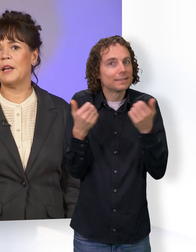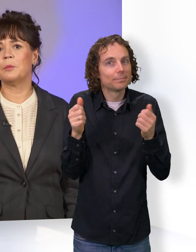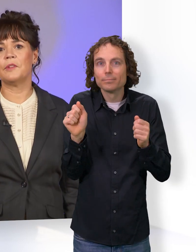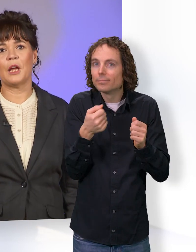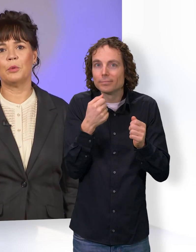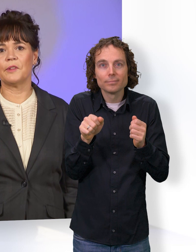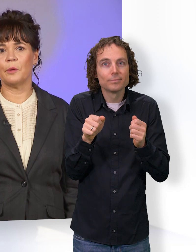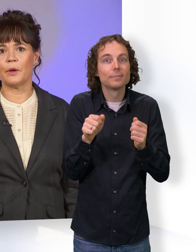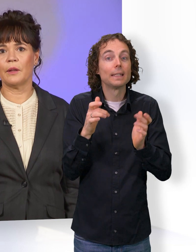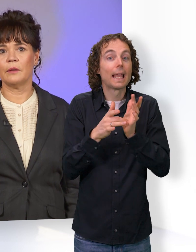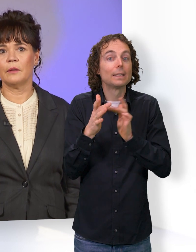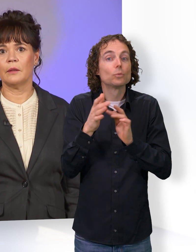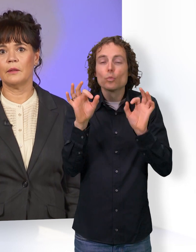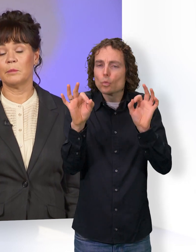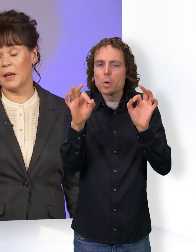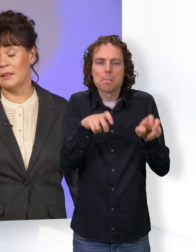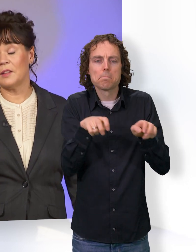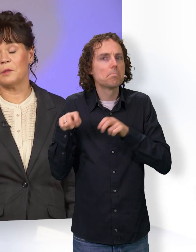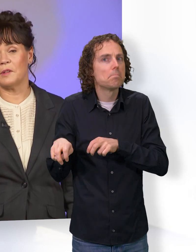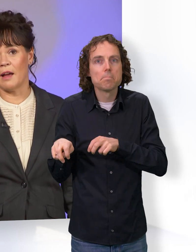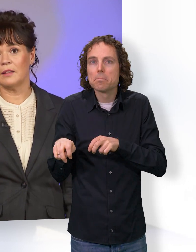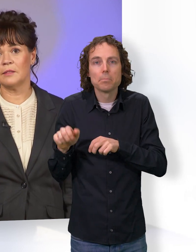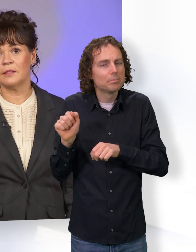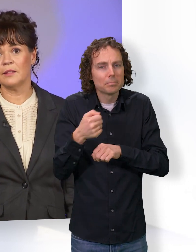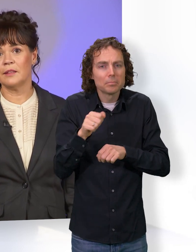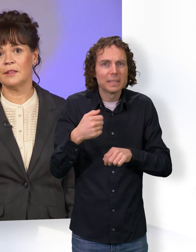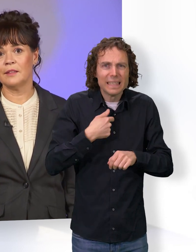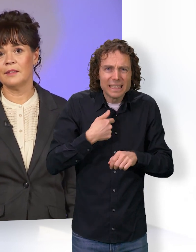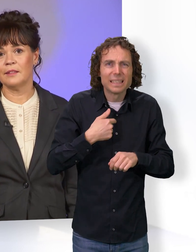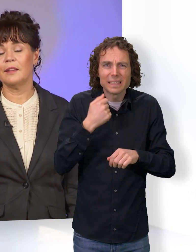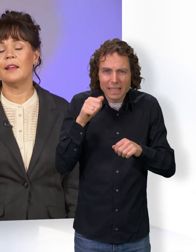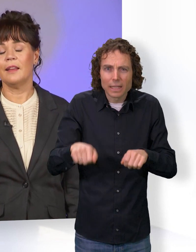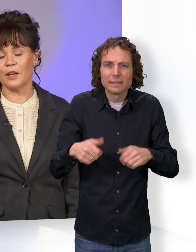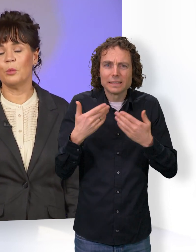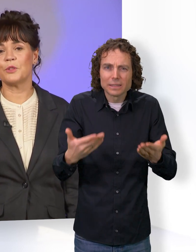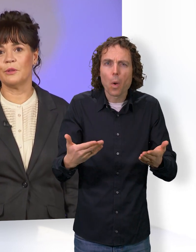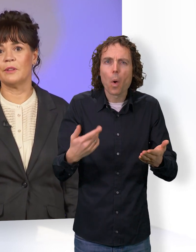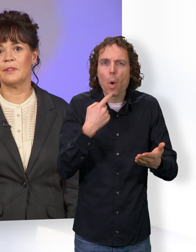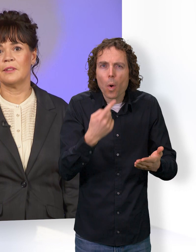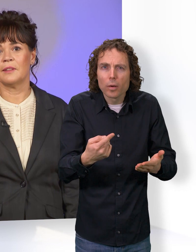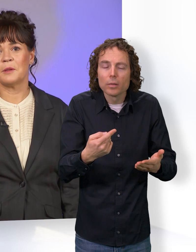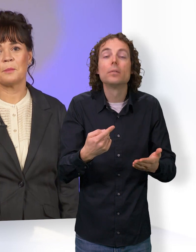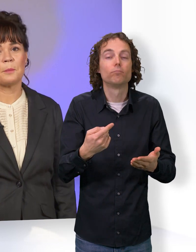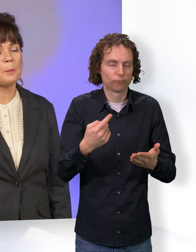zu keinem Zeitpunkt zurück. Kann ich das so sagen? Ich glaube schon.